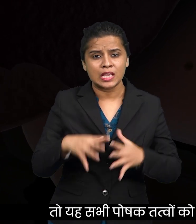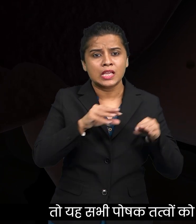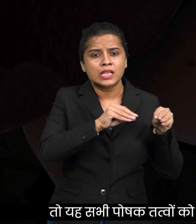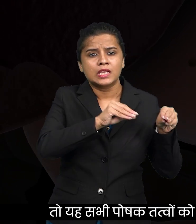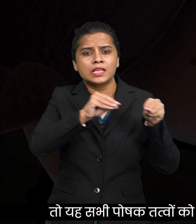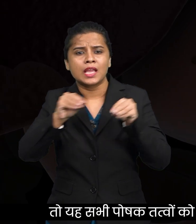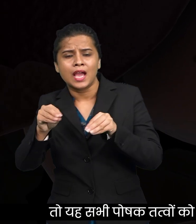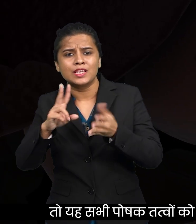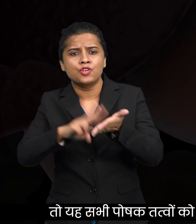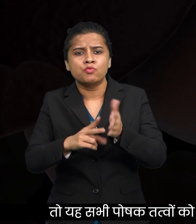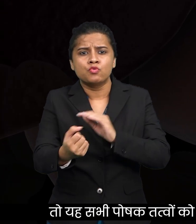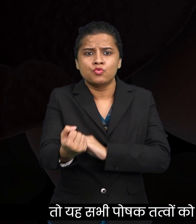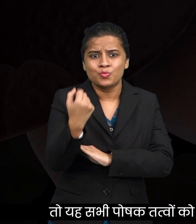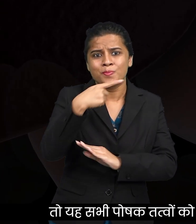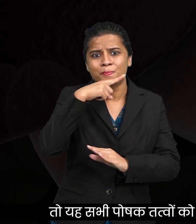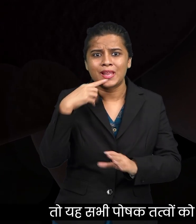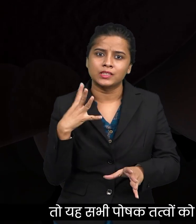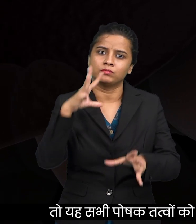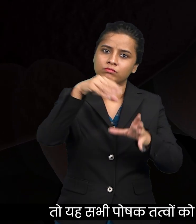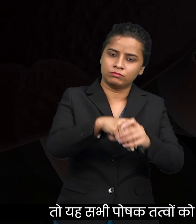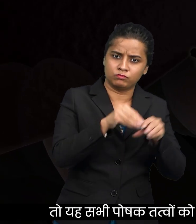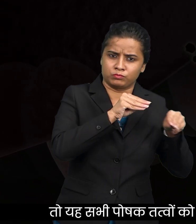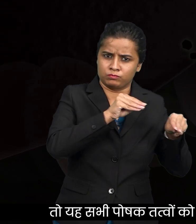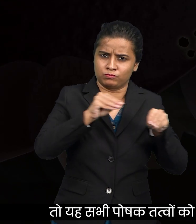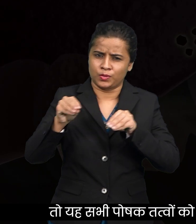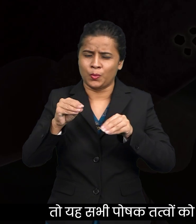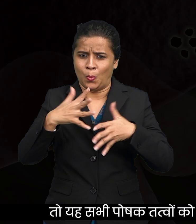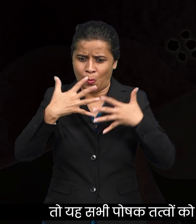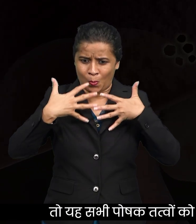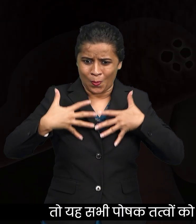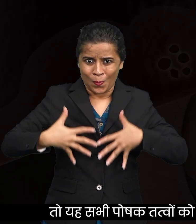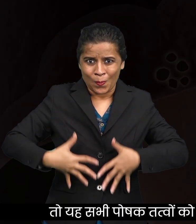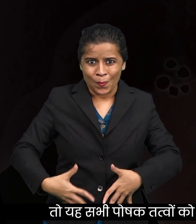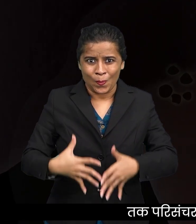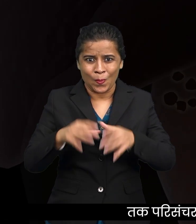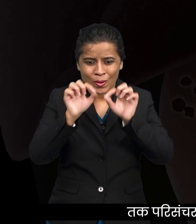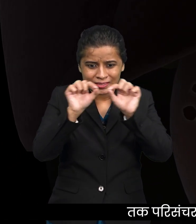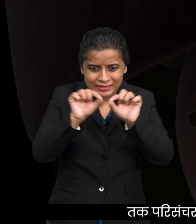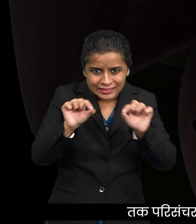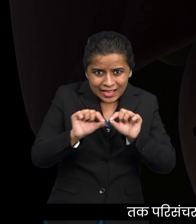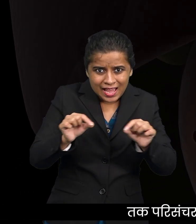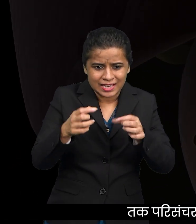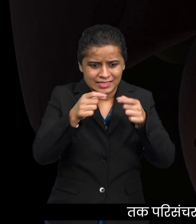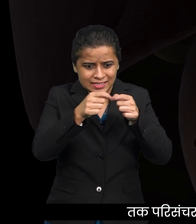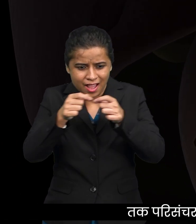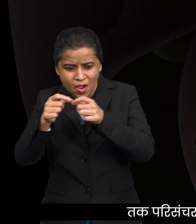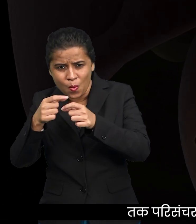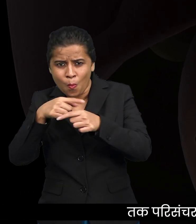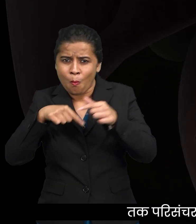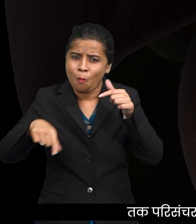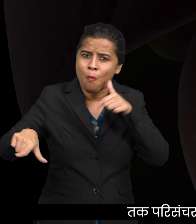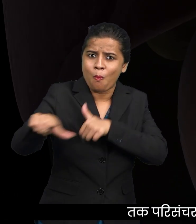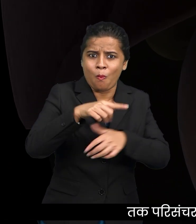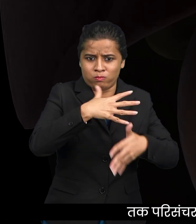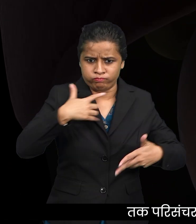सभी पोषक तत्वों को सभी जगहों पर और शरीर की हर कोशिका तक परिसंचरण के माध्यम